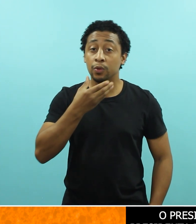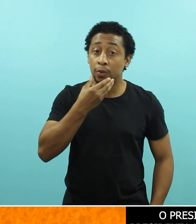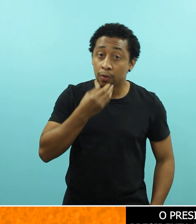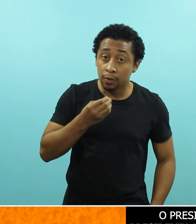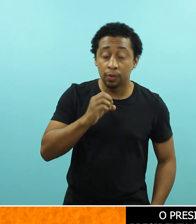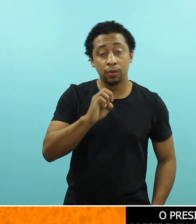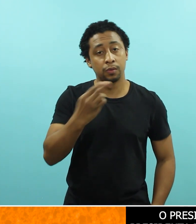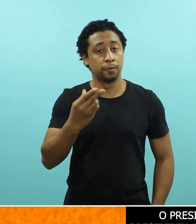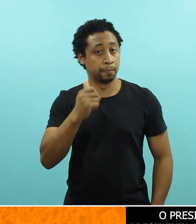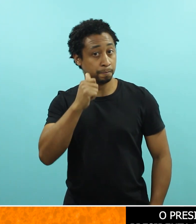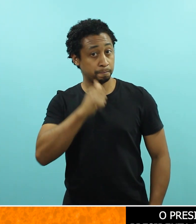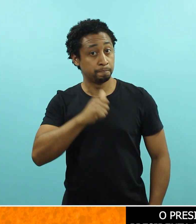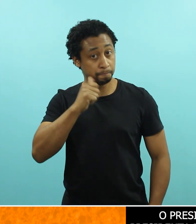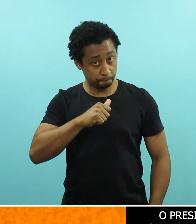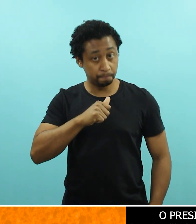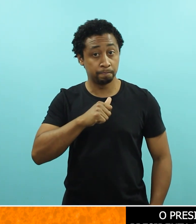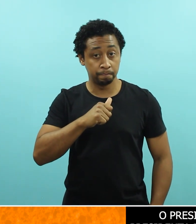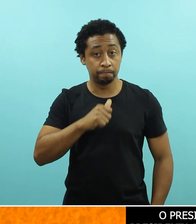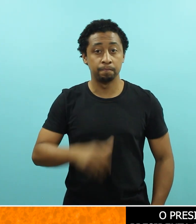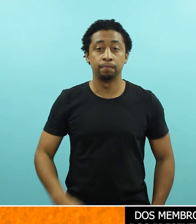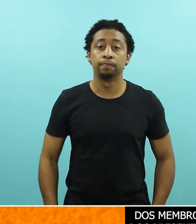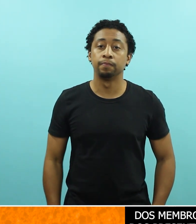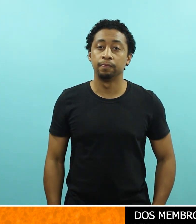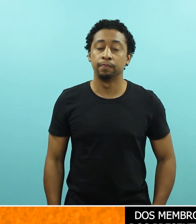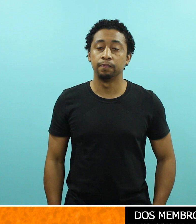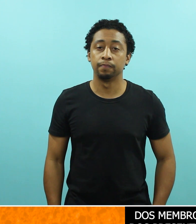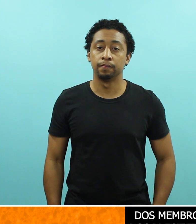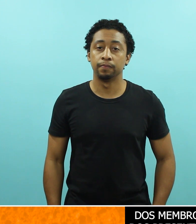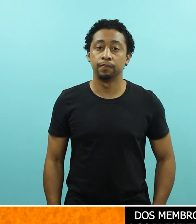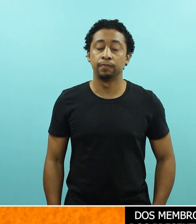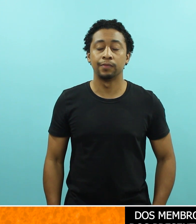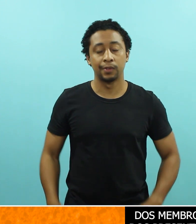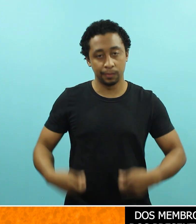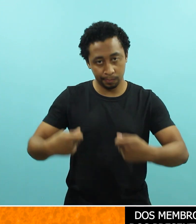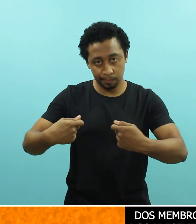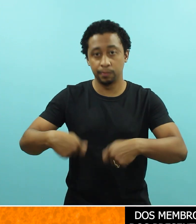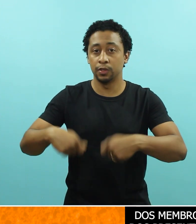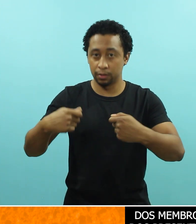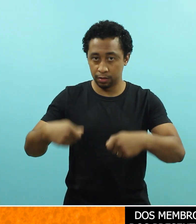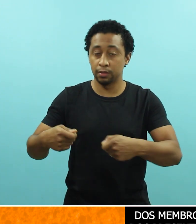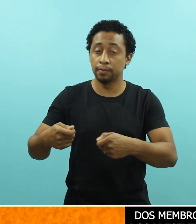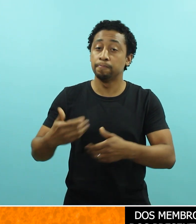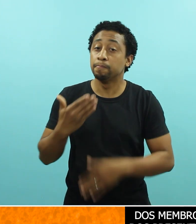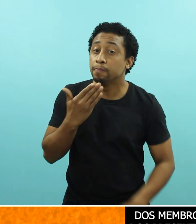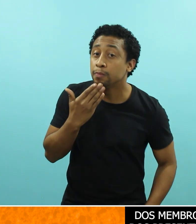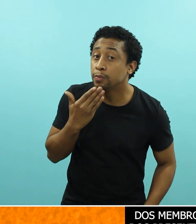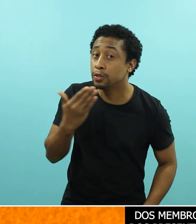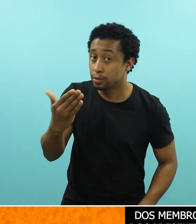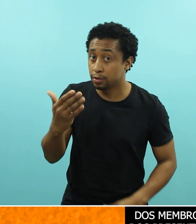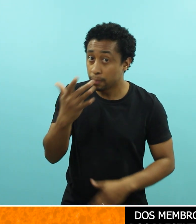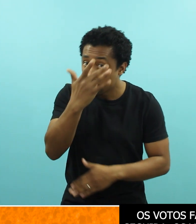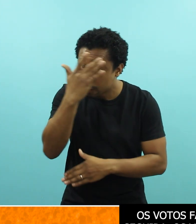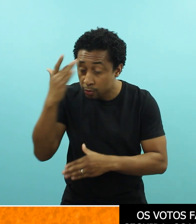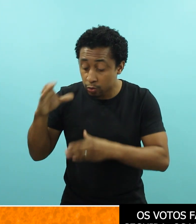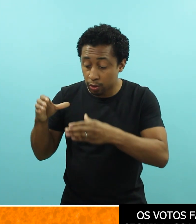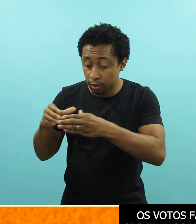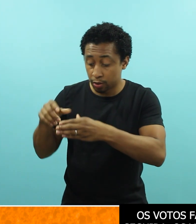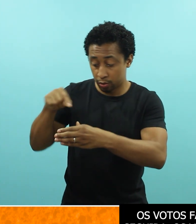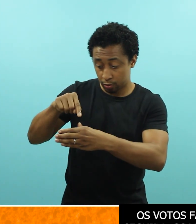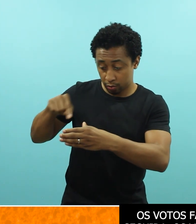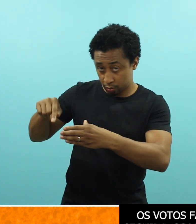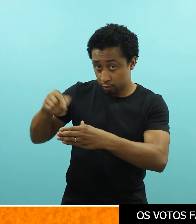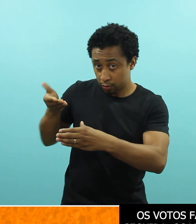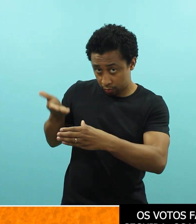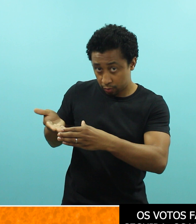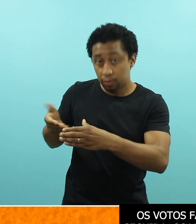a presidenta deverá solicitar dos membros dos grupos e dos presentes no auditório os